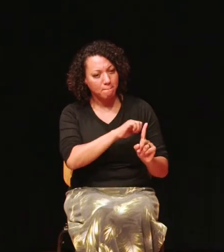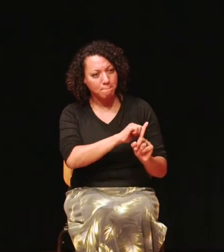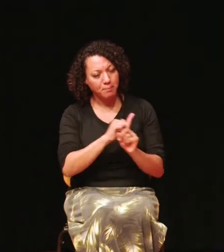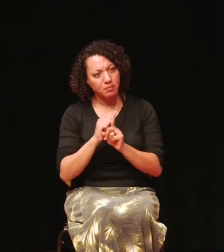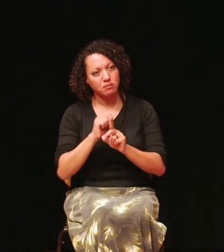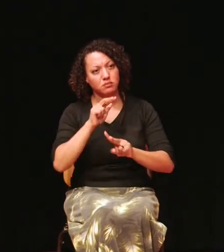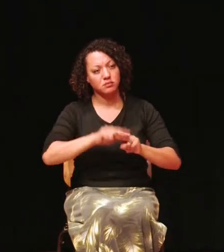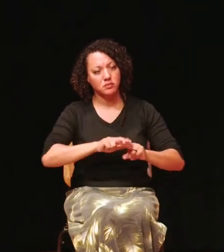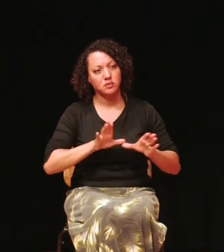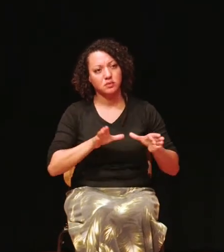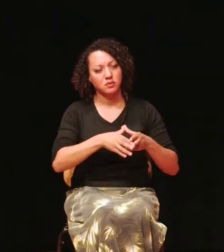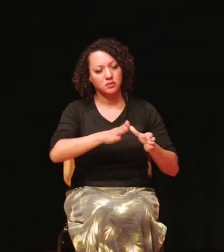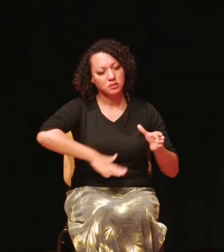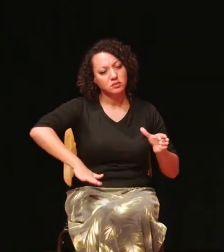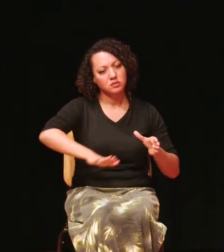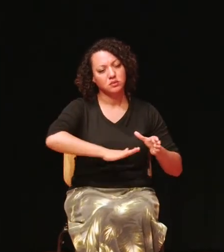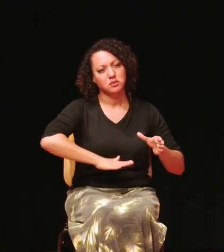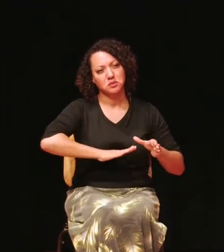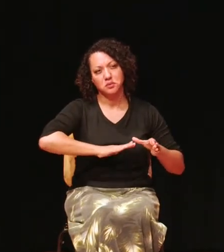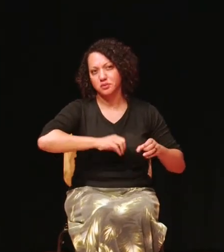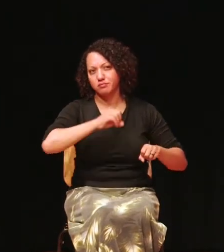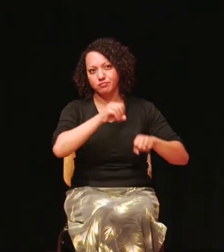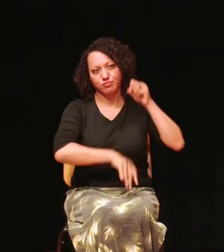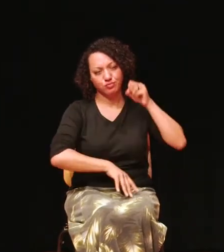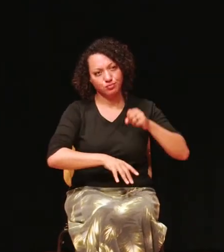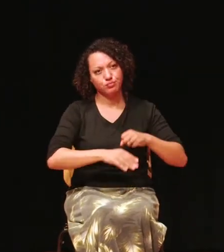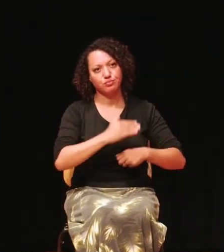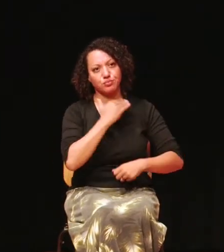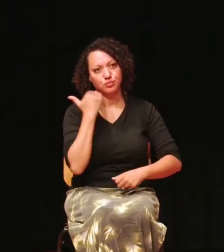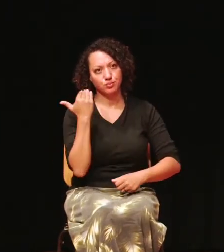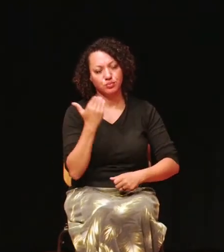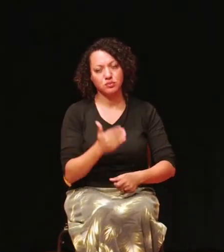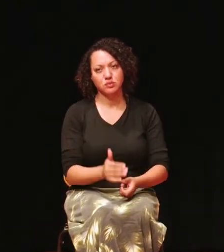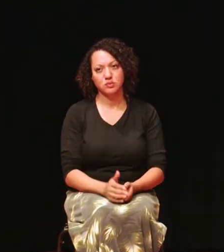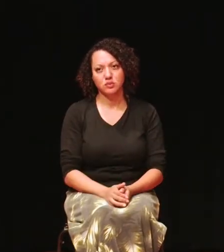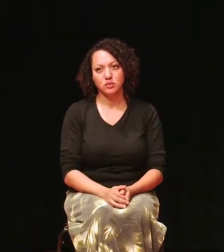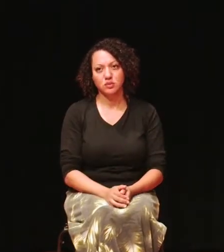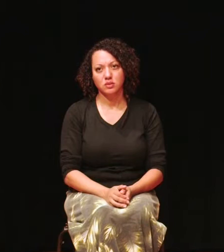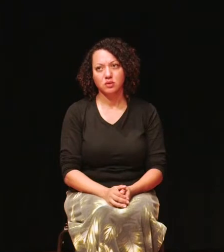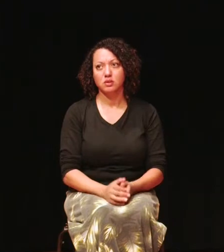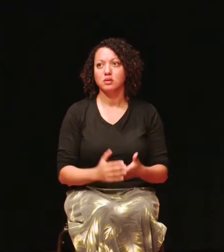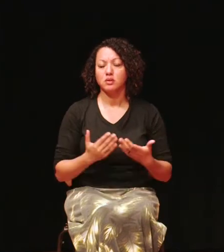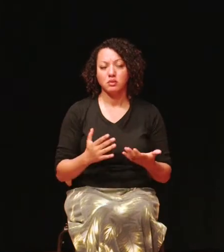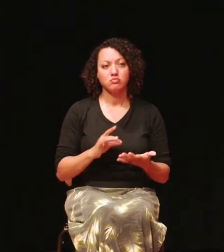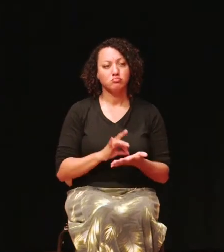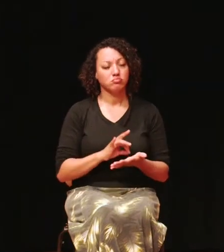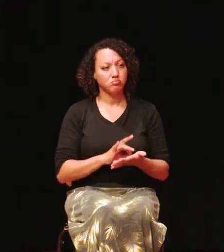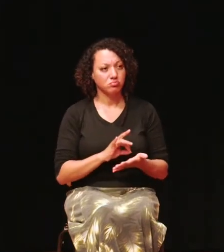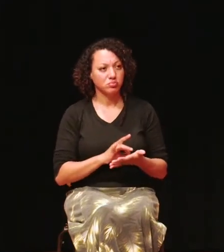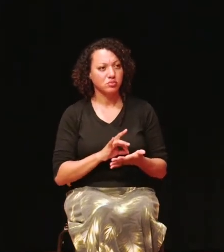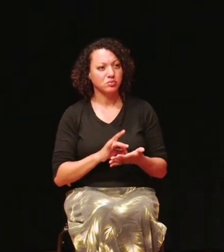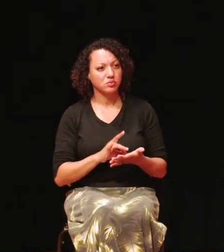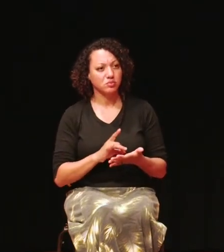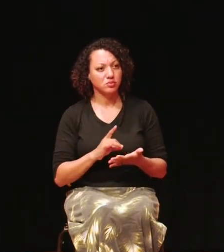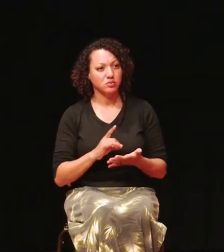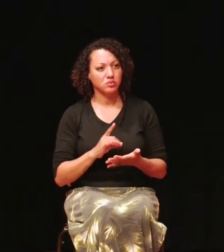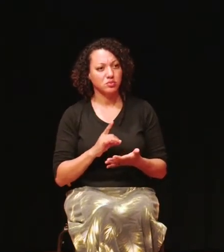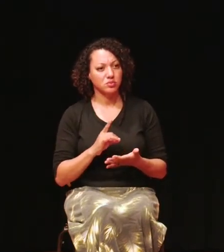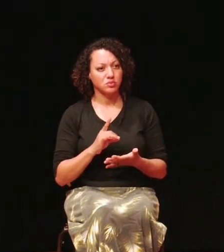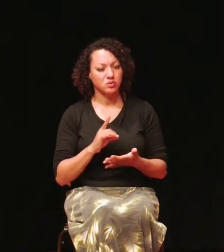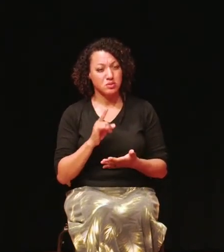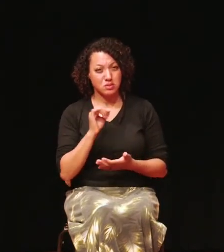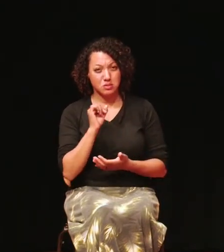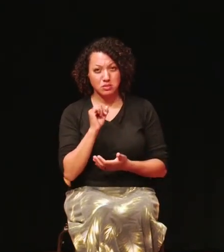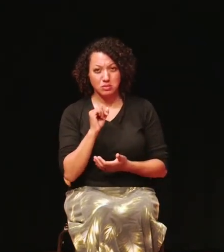presa pelos nazis e foi brutalmente assassinada. Então, certamente, isso nos leva a pensar